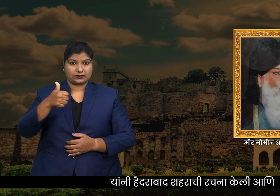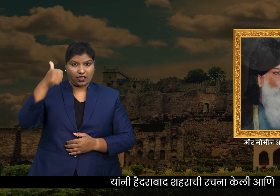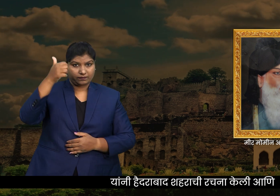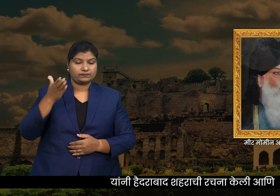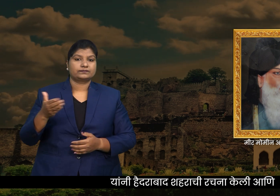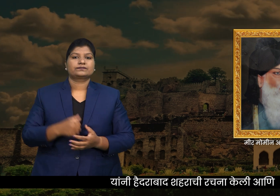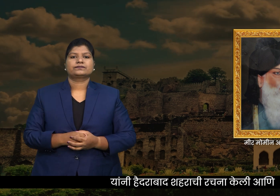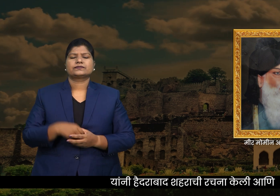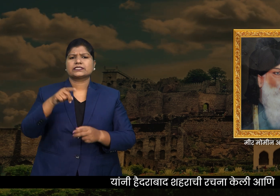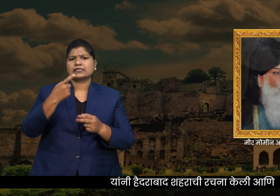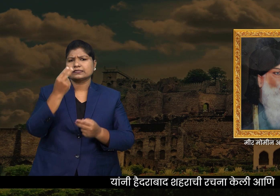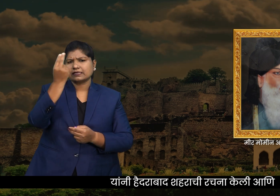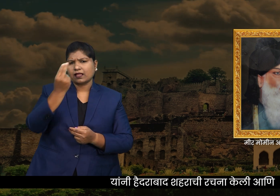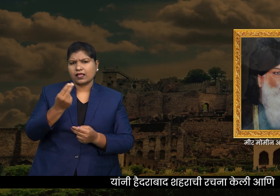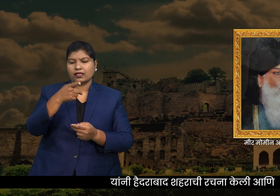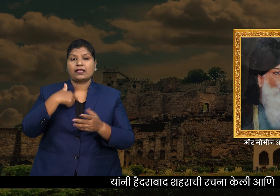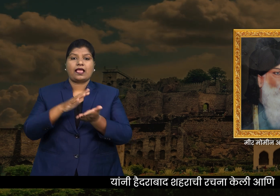रचना केली आणि